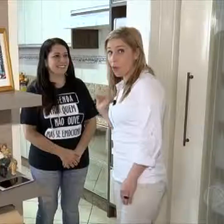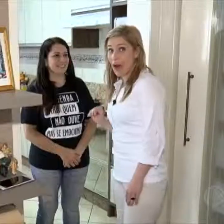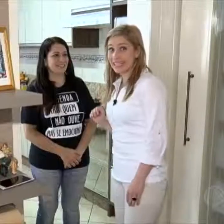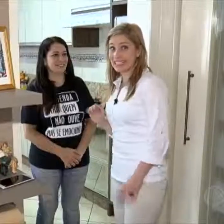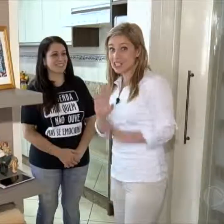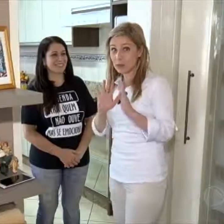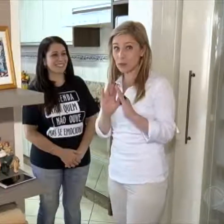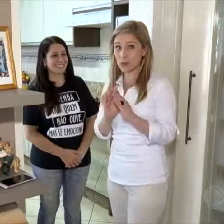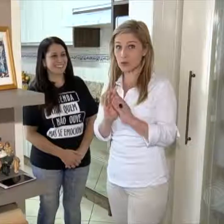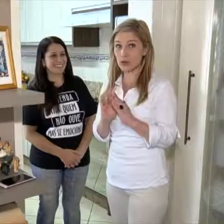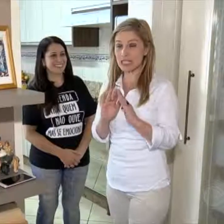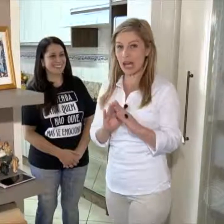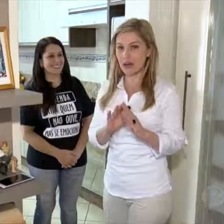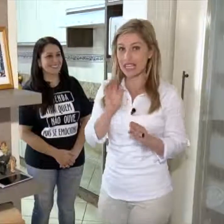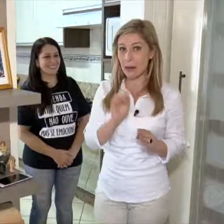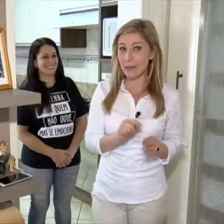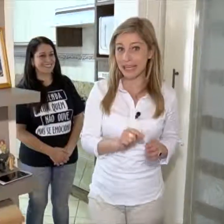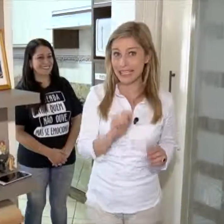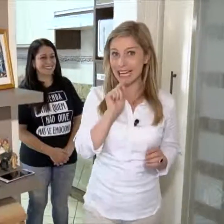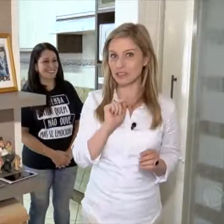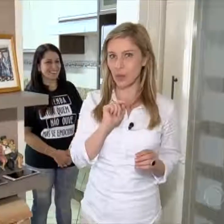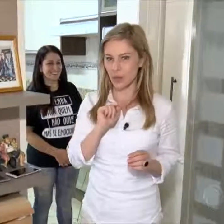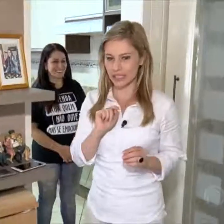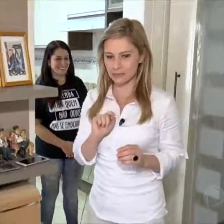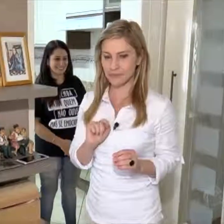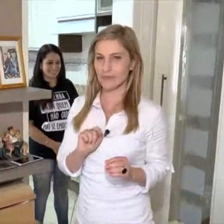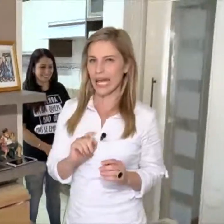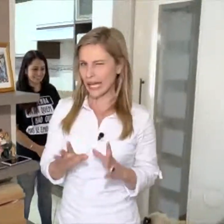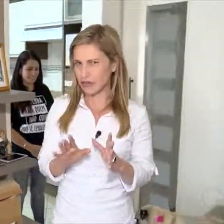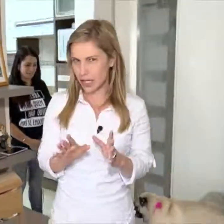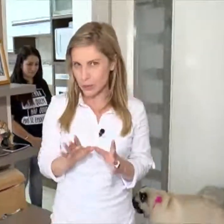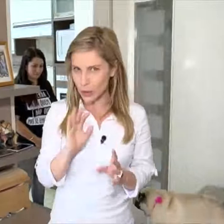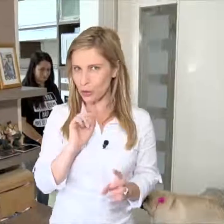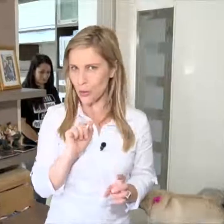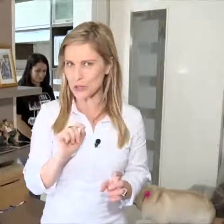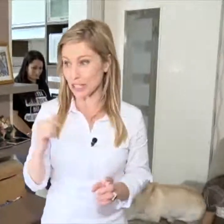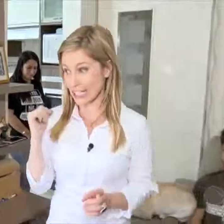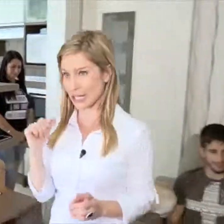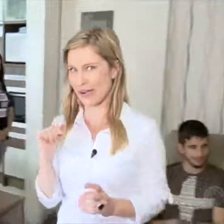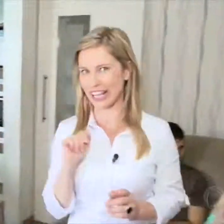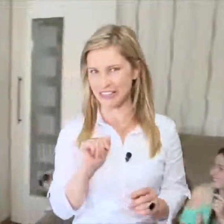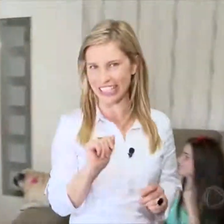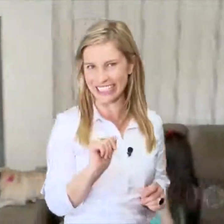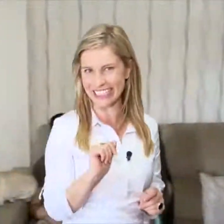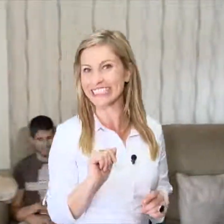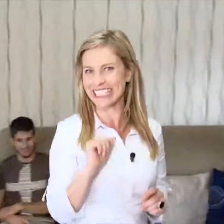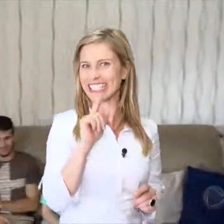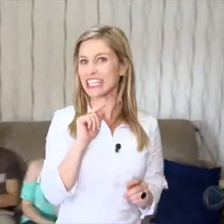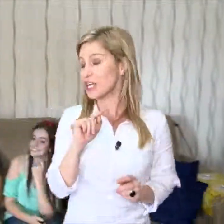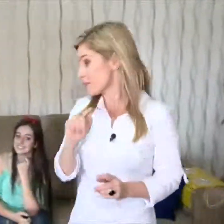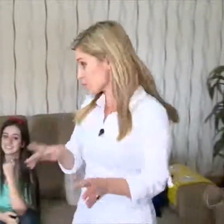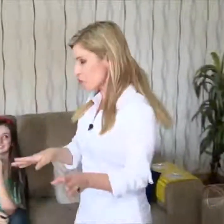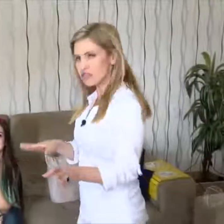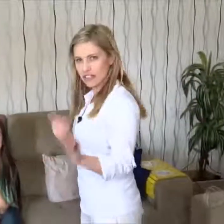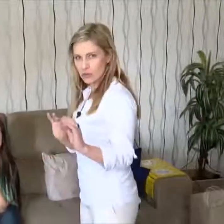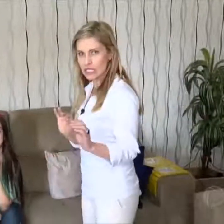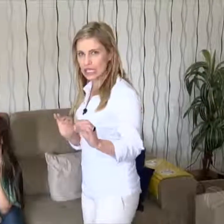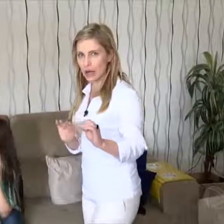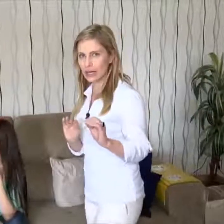A Lini já me mostrou um sinal que a Bela adora. É um verbo que eu não posso falar senão ela vai entender. Mas eu vou fazer o sinal